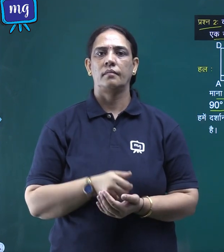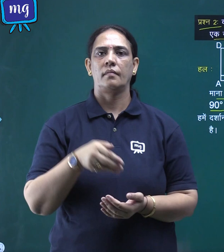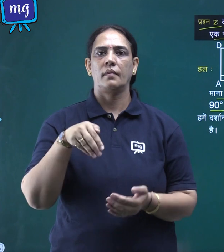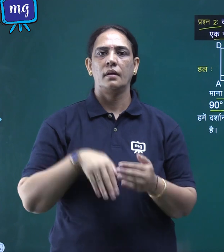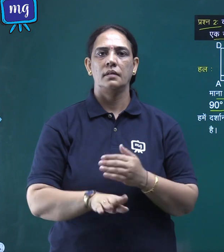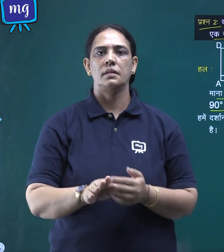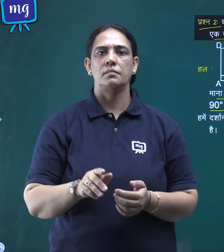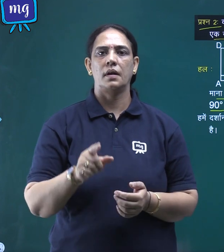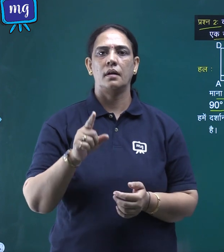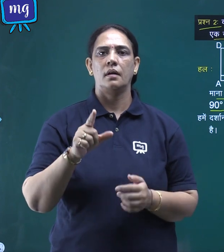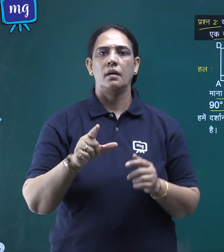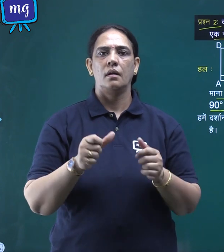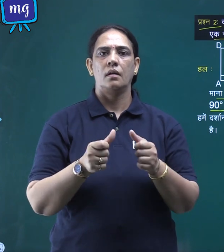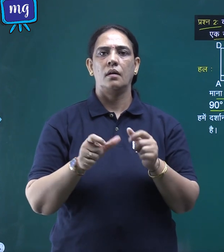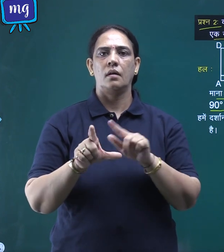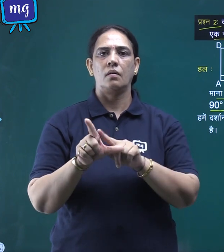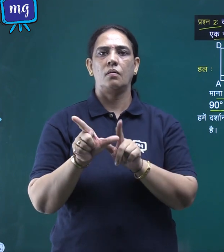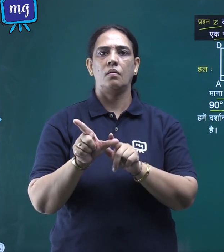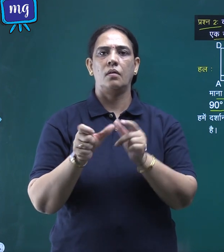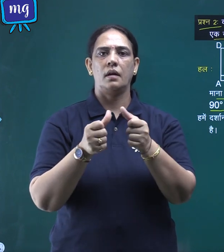जिसमें कोण ए